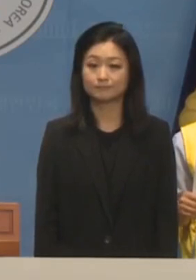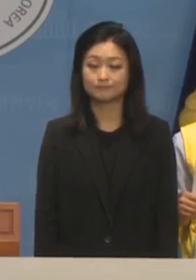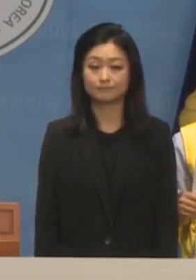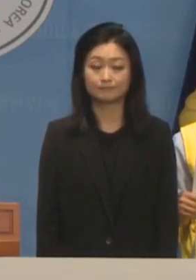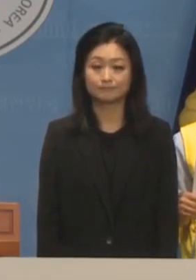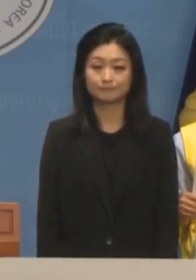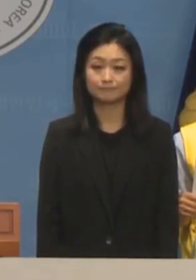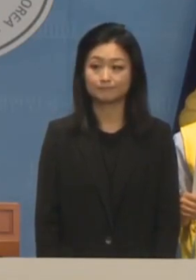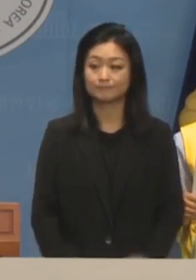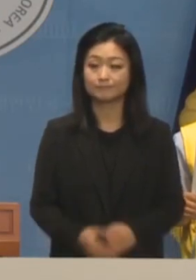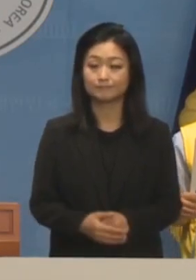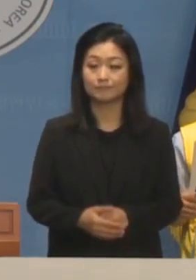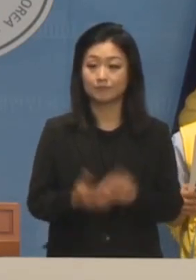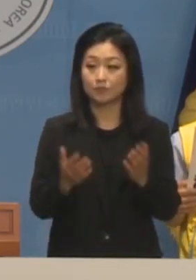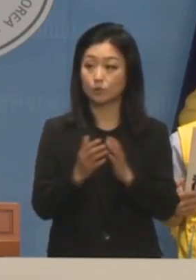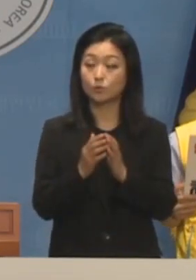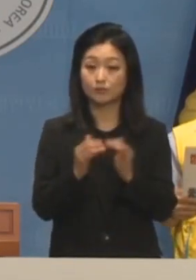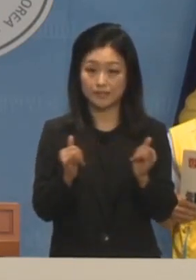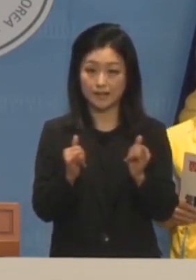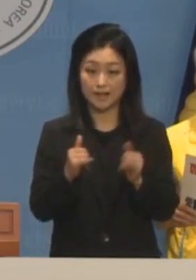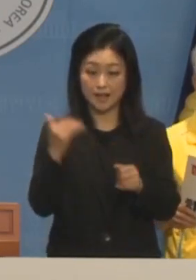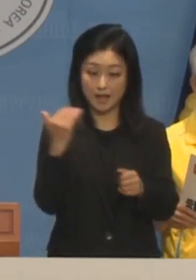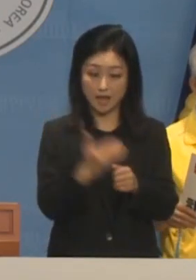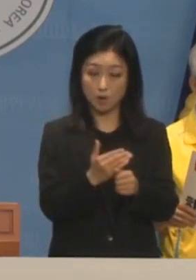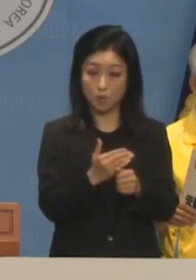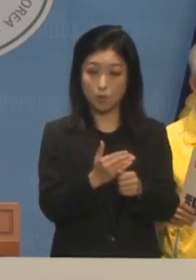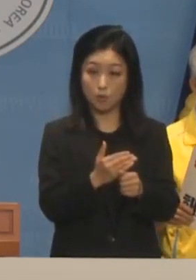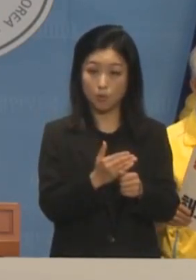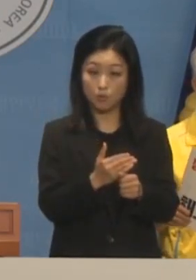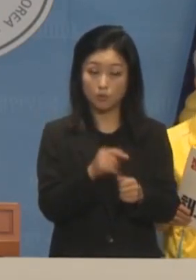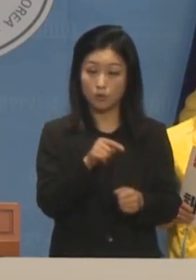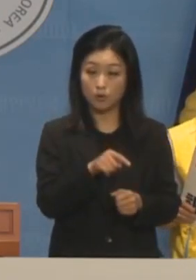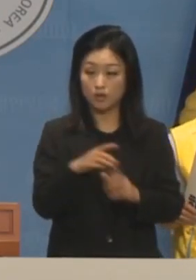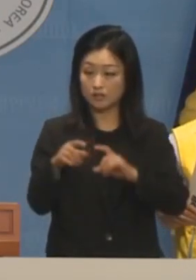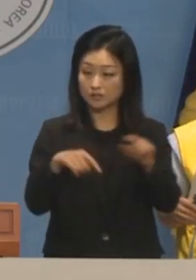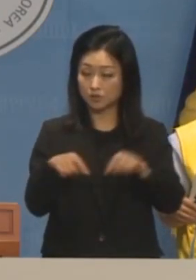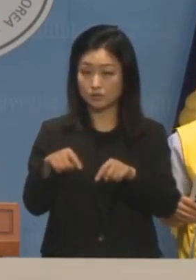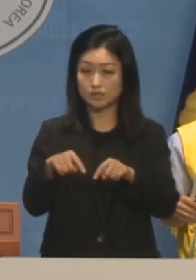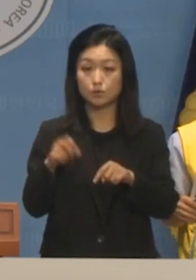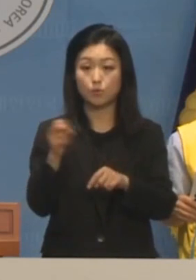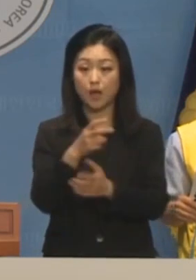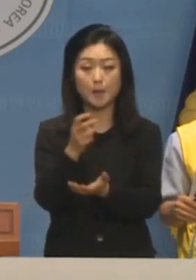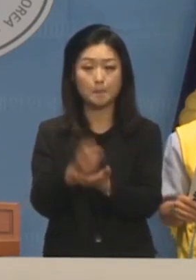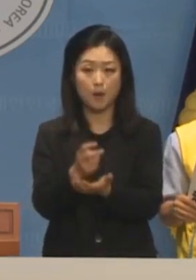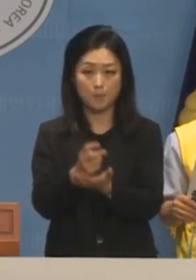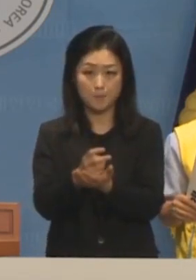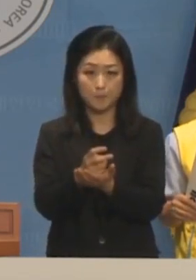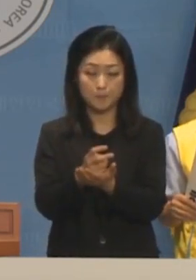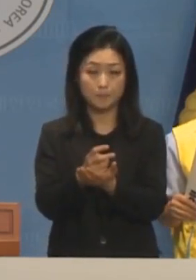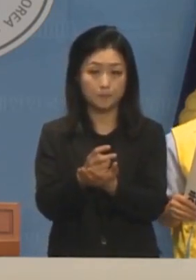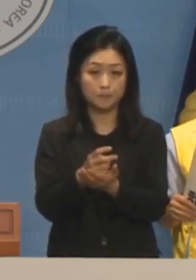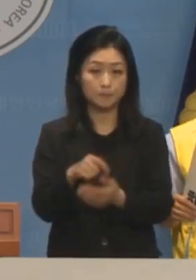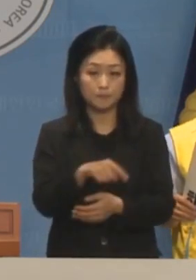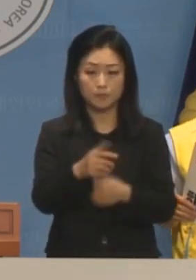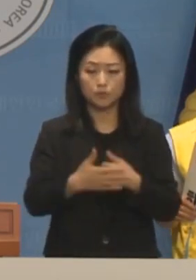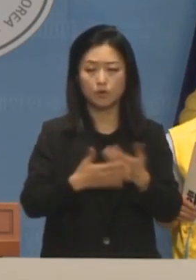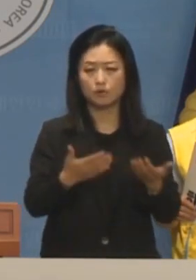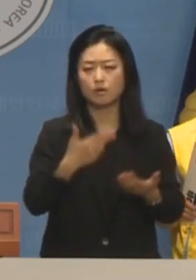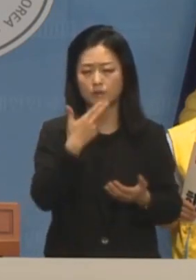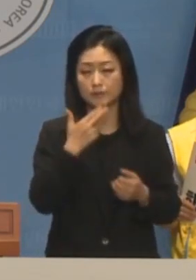예, 말씀하신 대로 노동자들이 해고했던 것은 정치와 제도가 노동자에게 불리하게 되었기